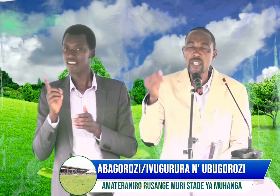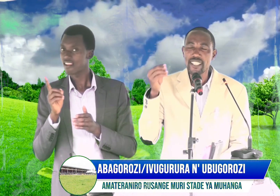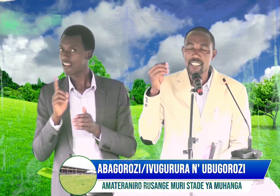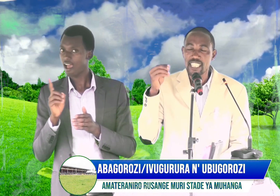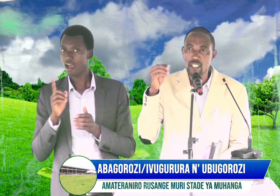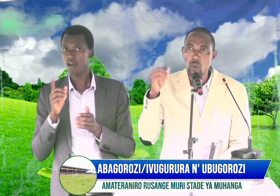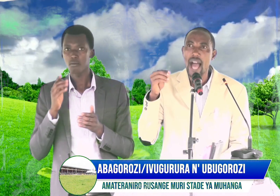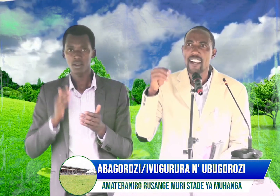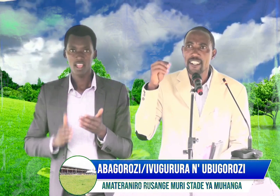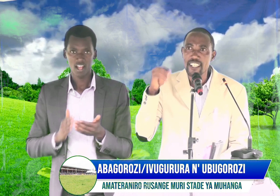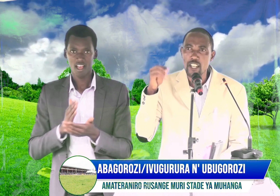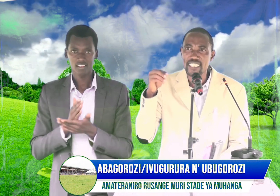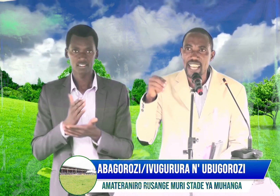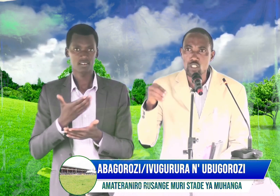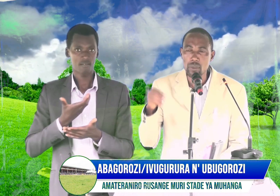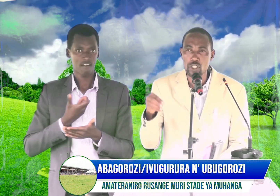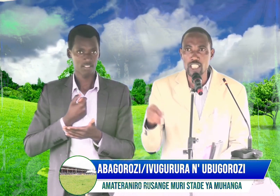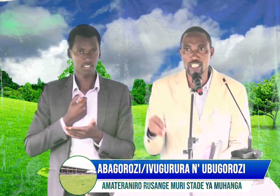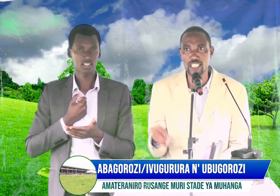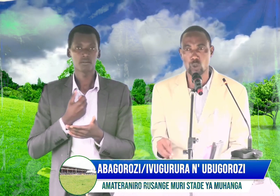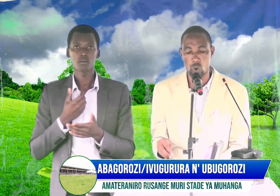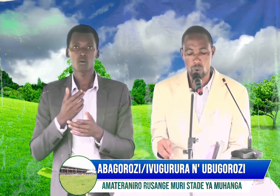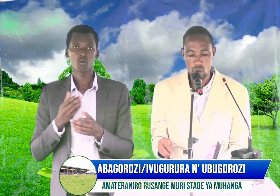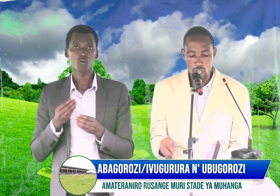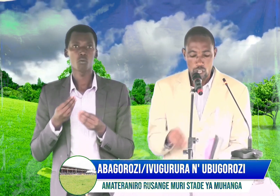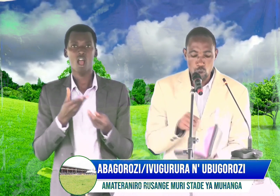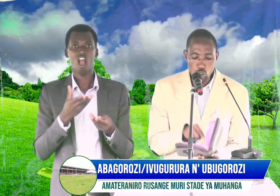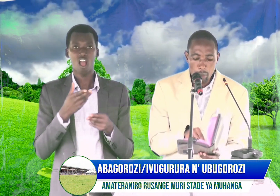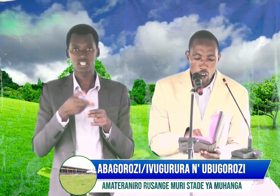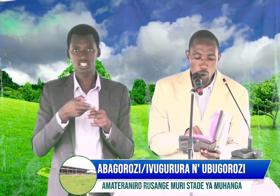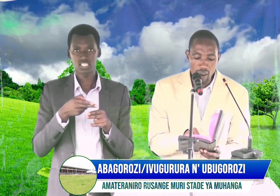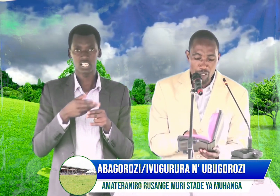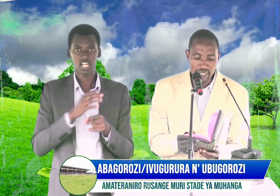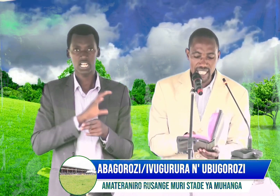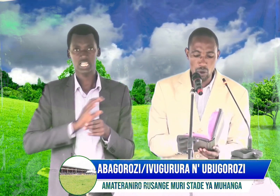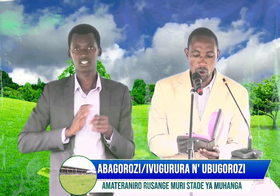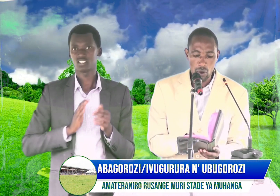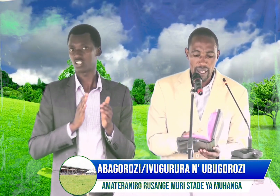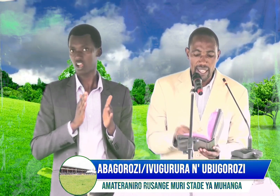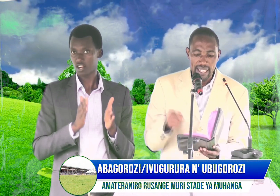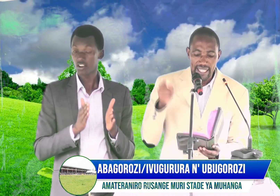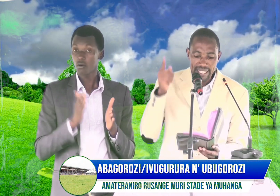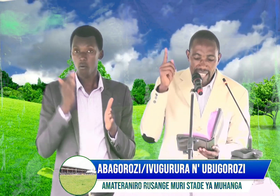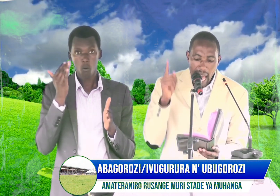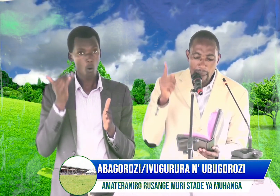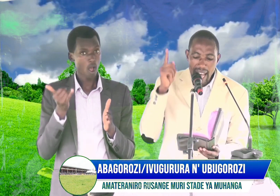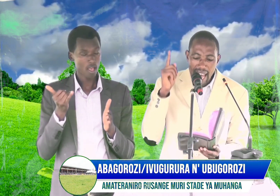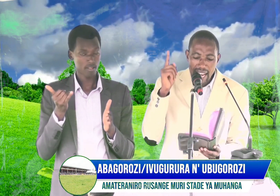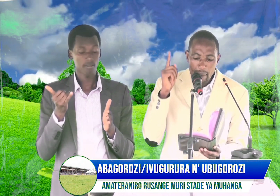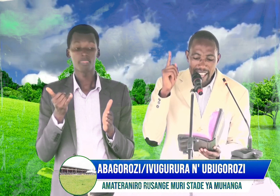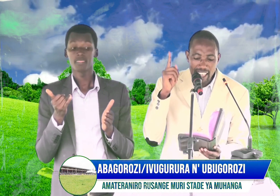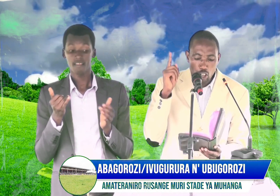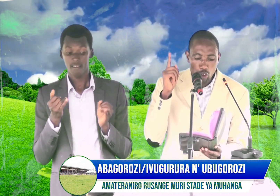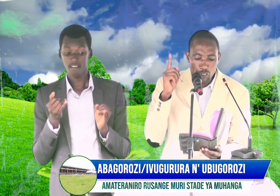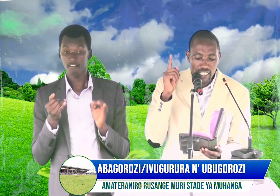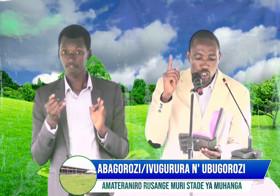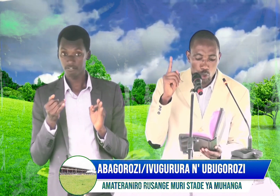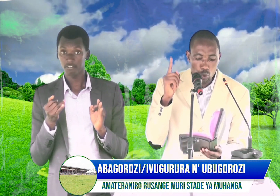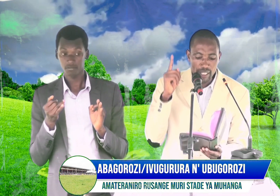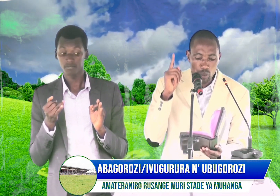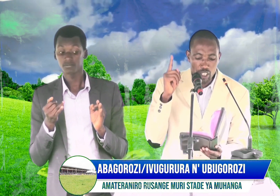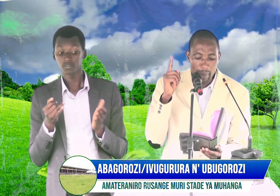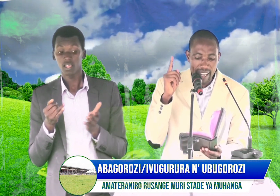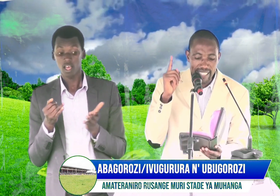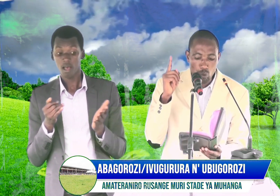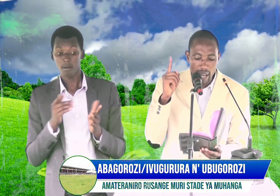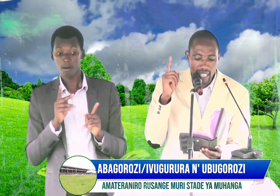bwo kwiyitirirwa rino zina ry'ubukristo. Kuko umurongo uravuze ngo iyaba harabayeho kuvugisha